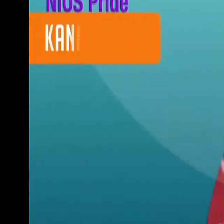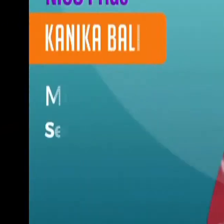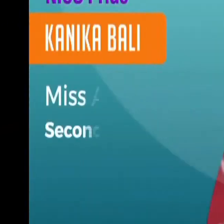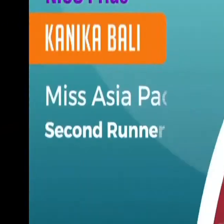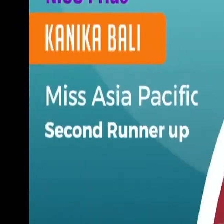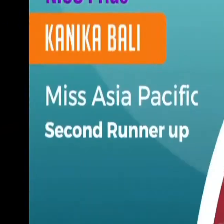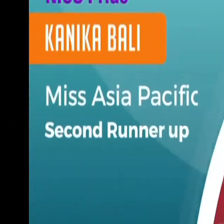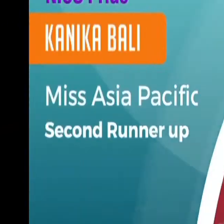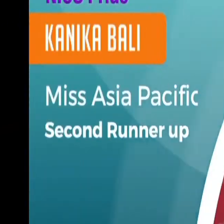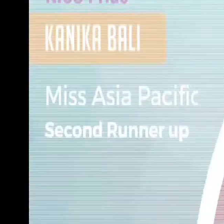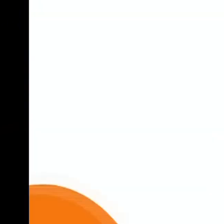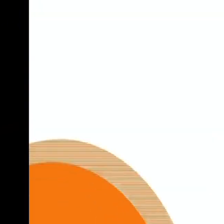हम,